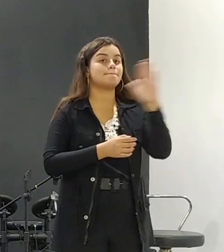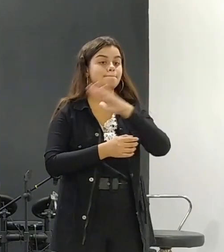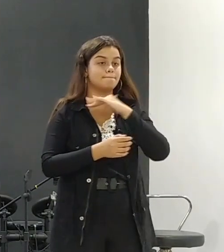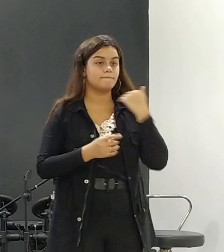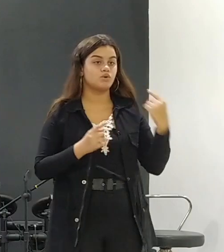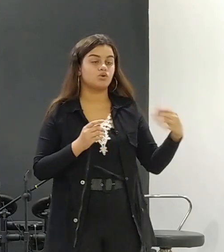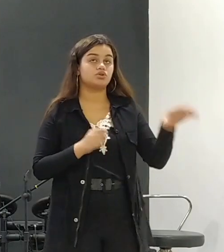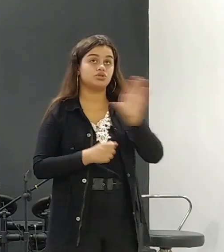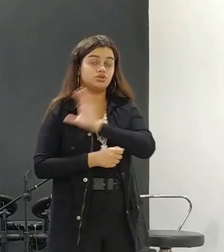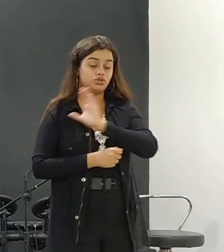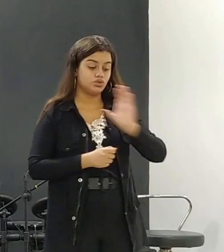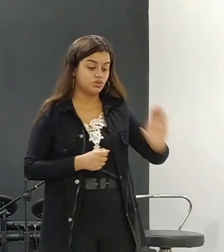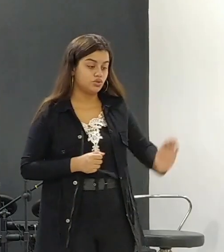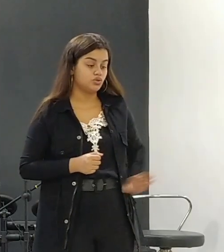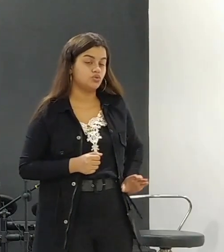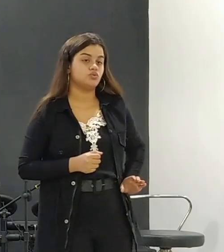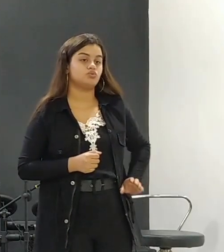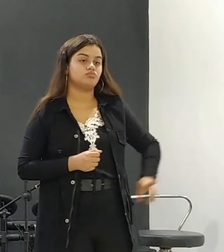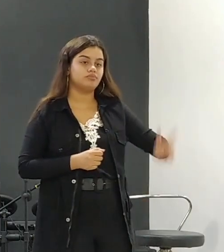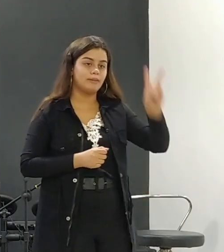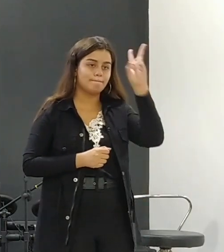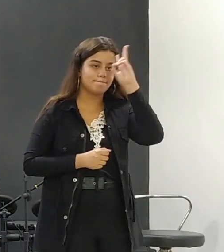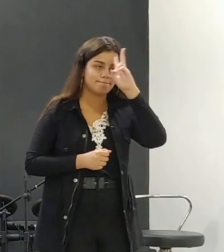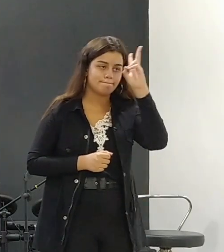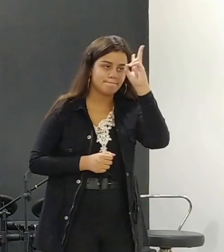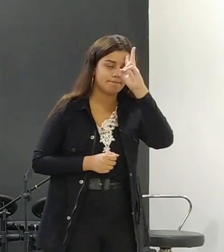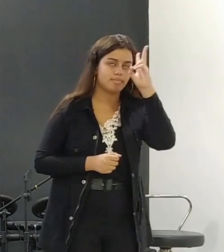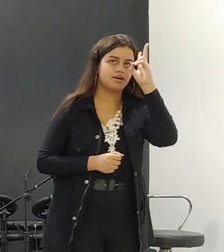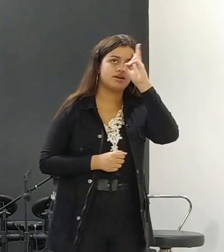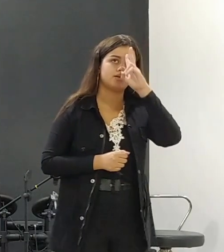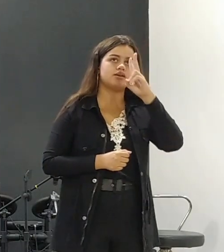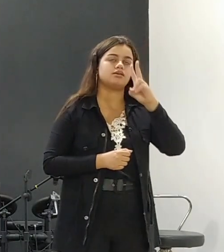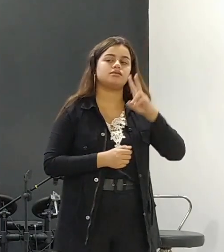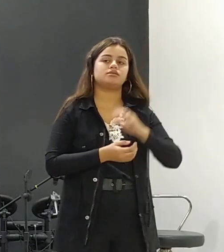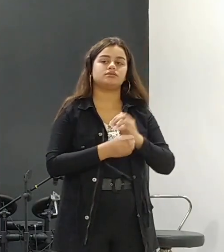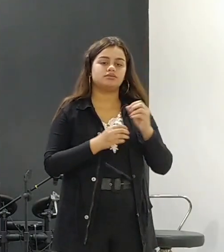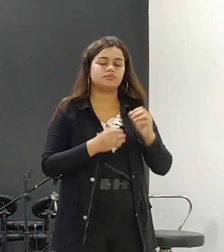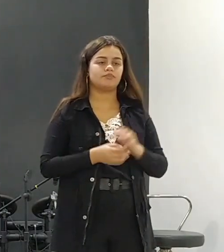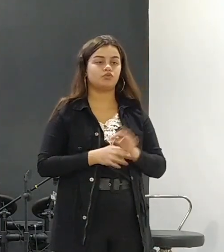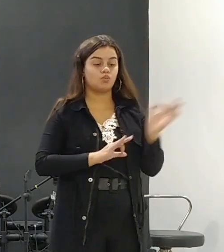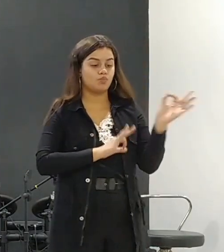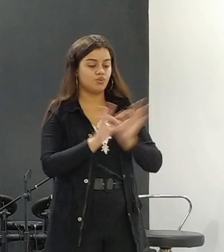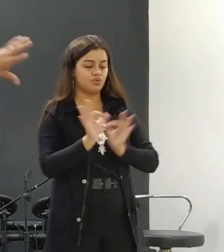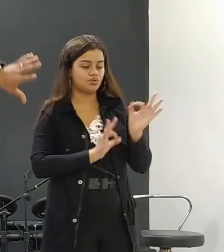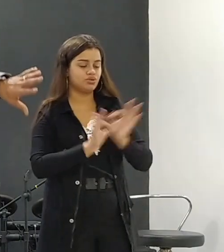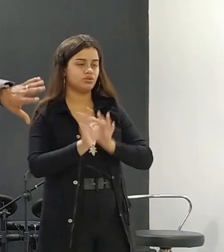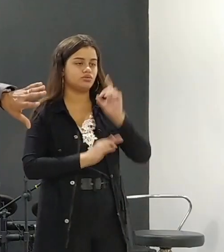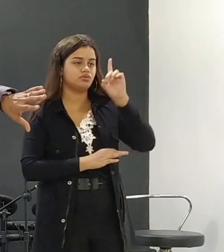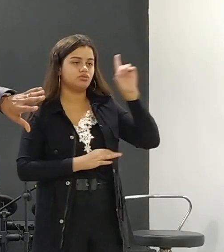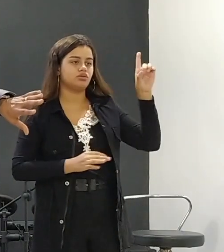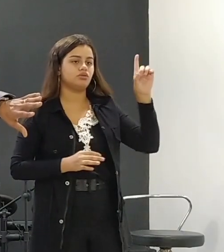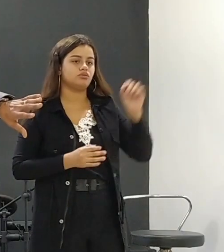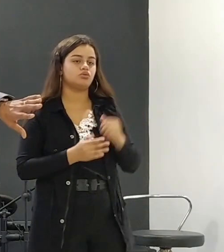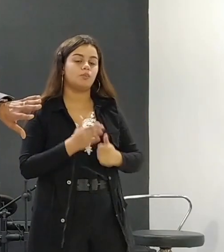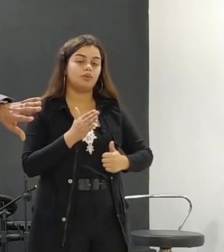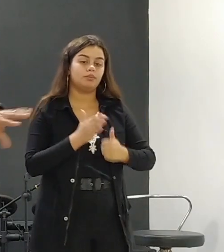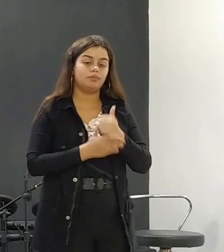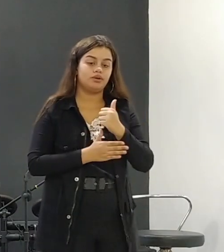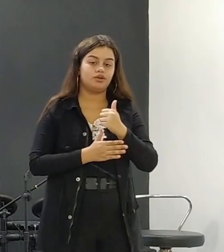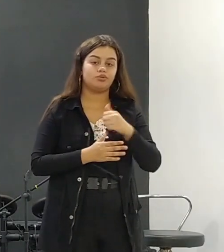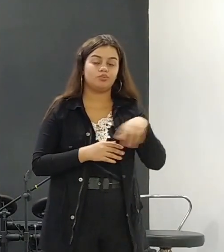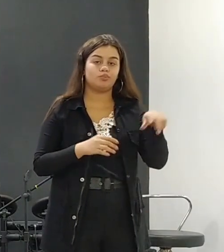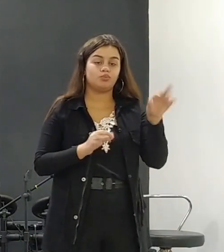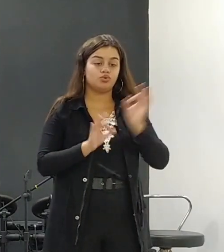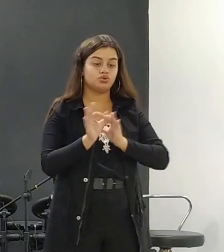Cristo, representando, sendo um memorial desse grande projeto de Deus para nós hoje. Aquele primeiro projeto se